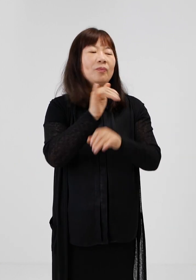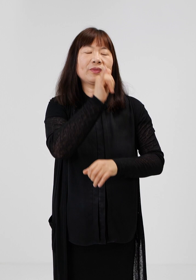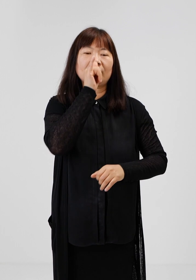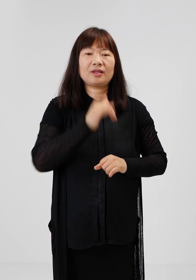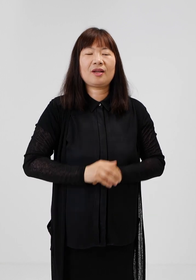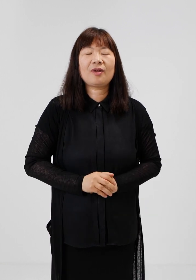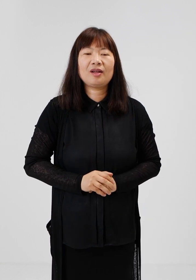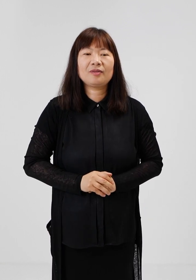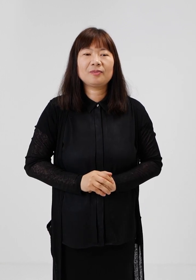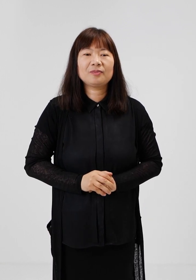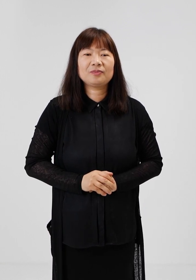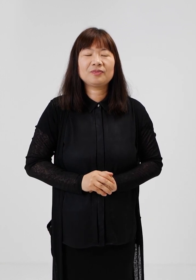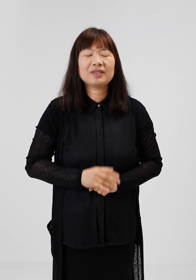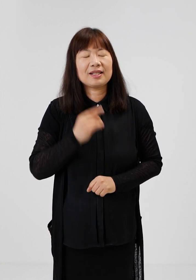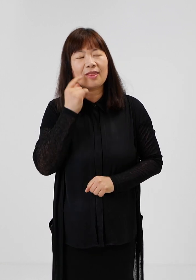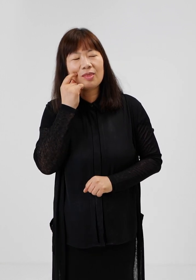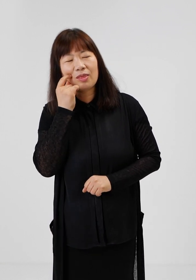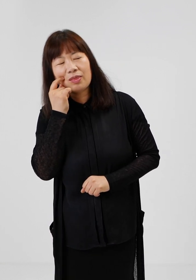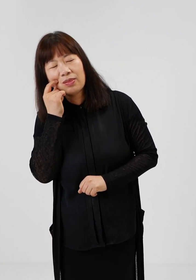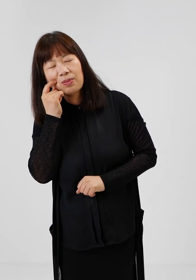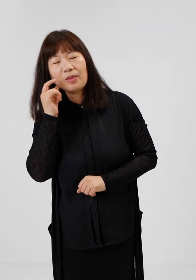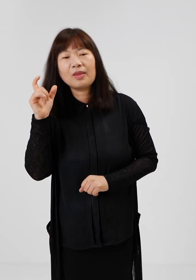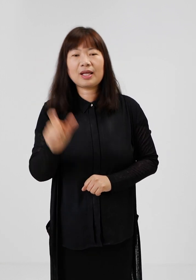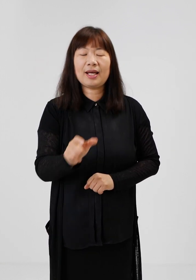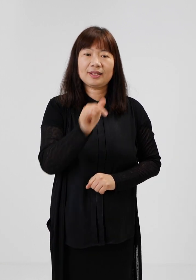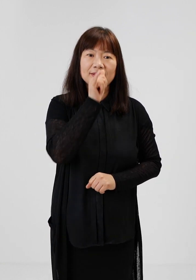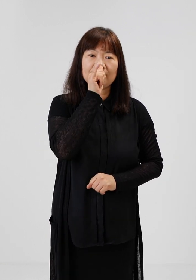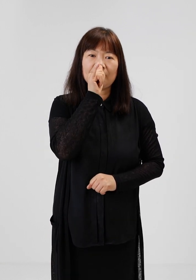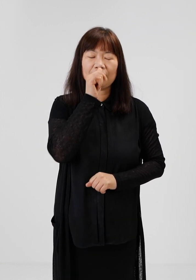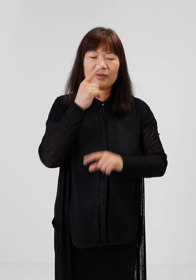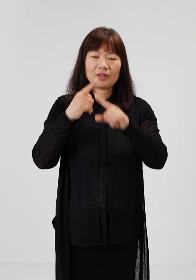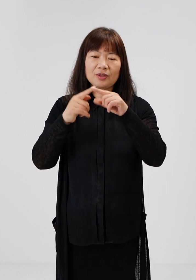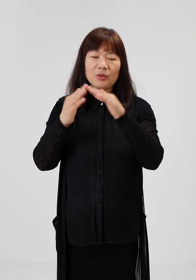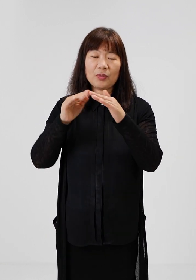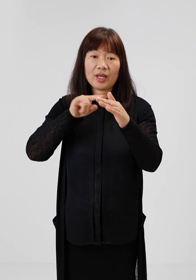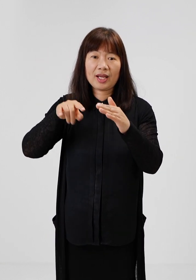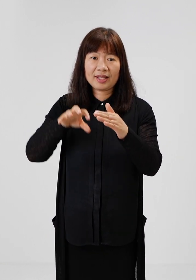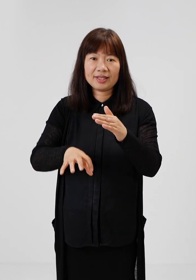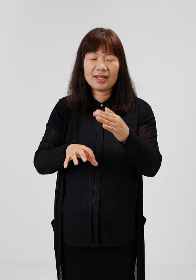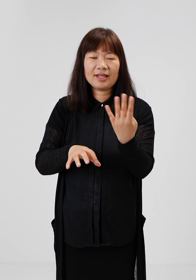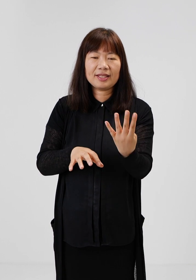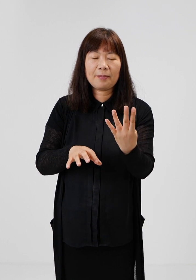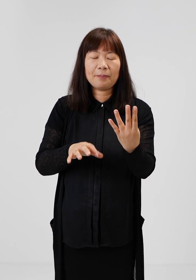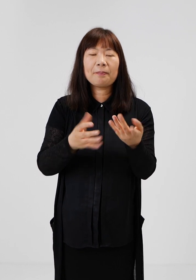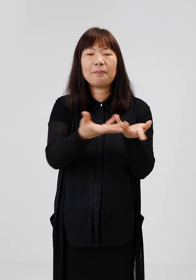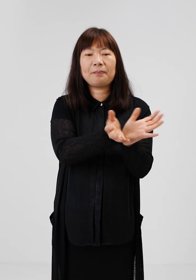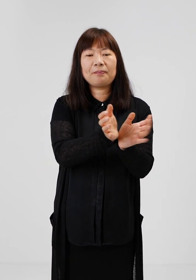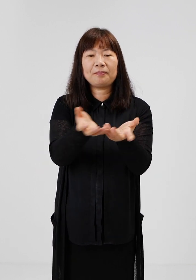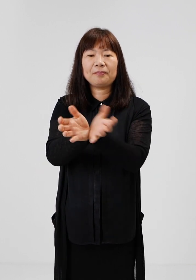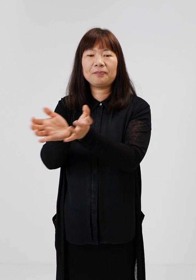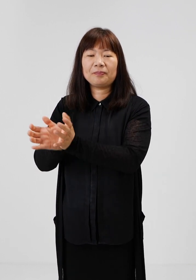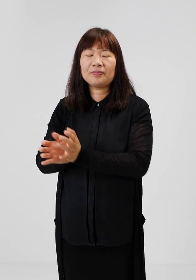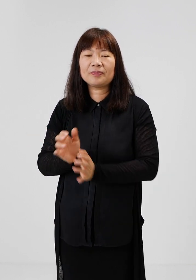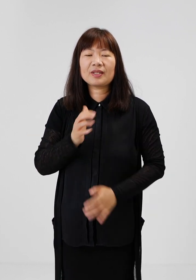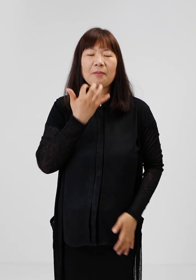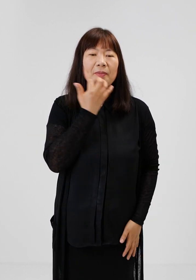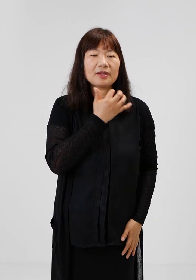그러니까 대단한 인기를 누렸던 사람이에요. 근데 교회 안에 이렇게 네 파,